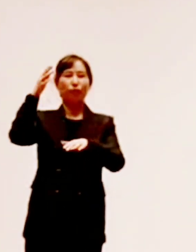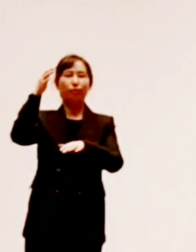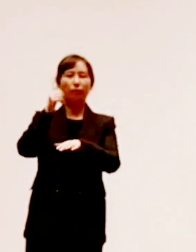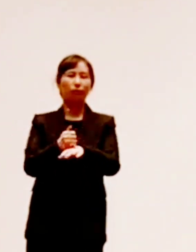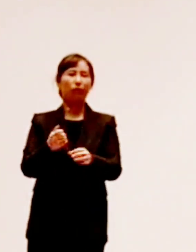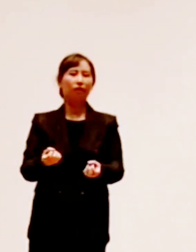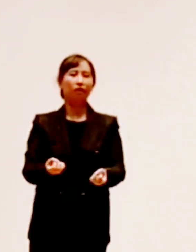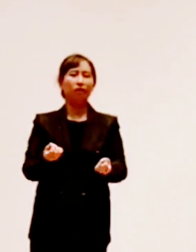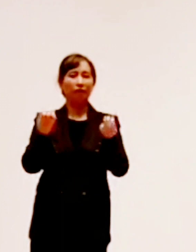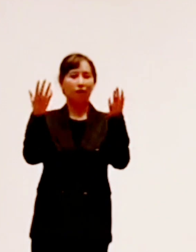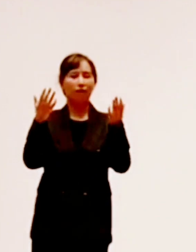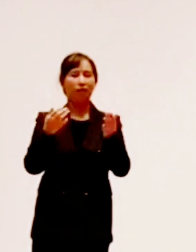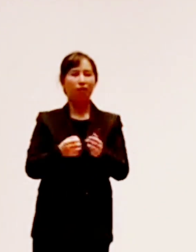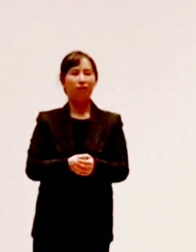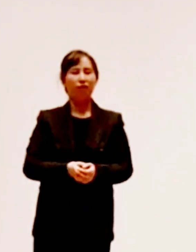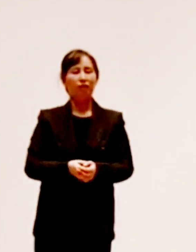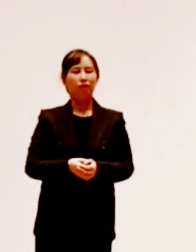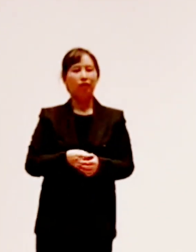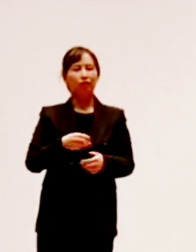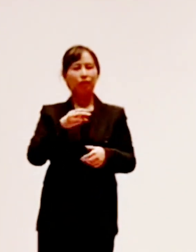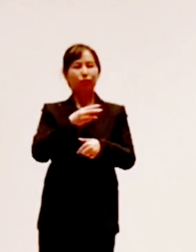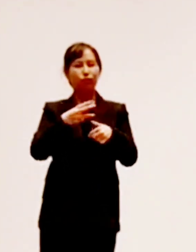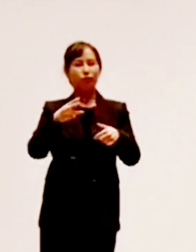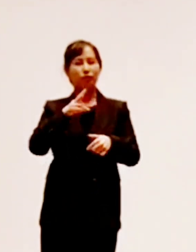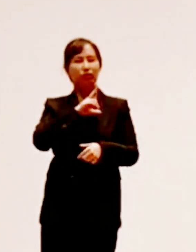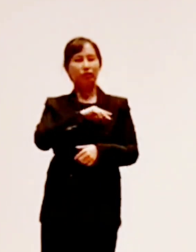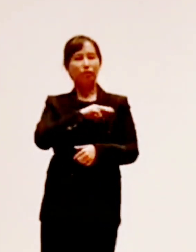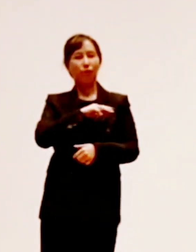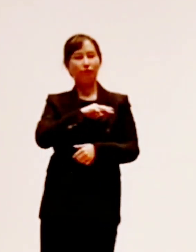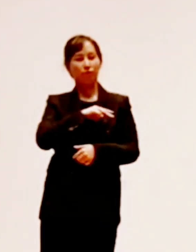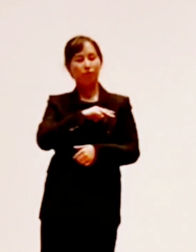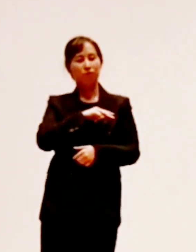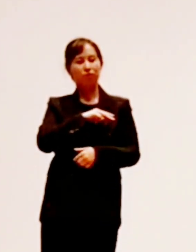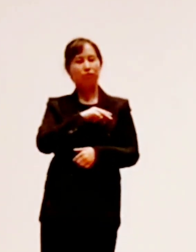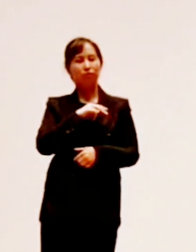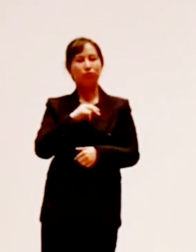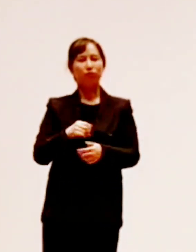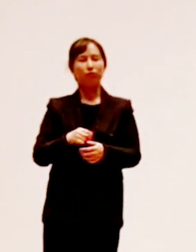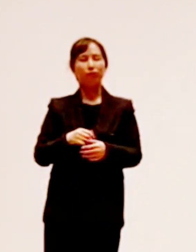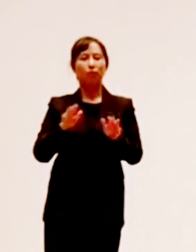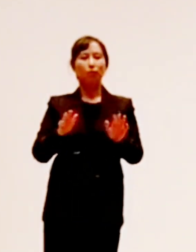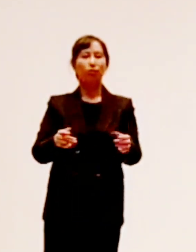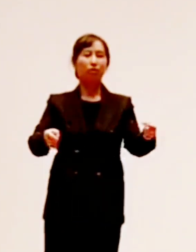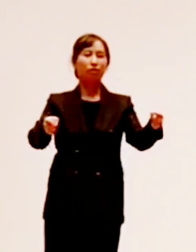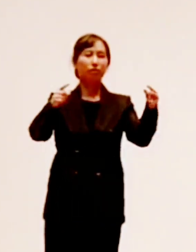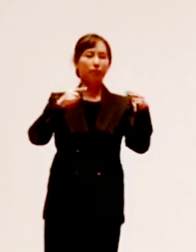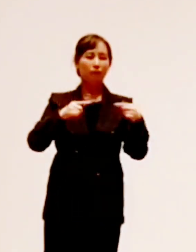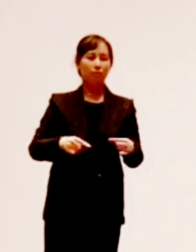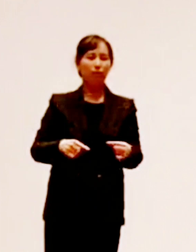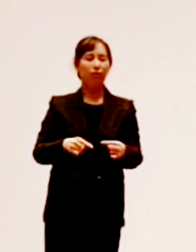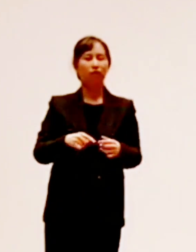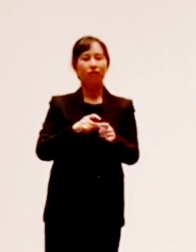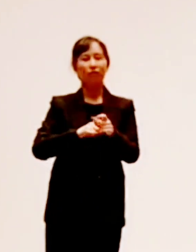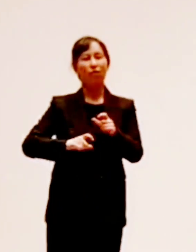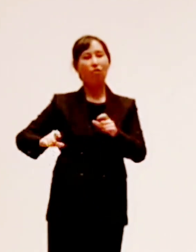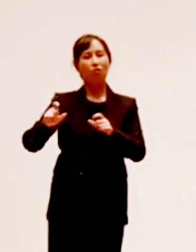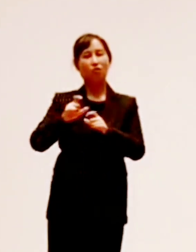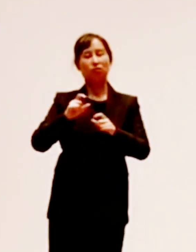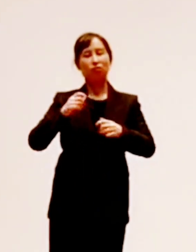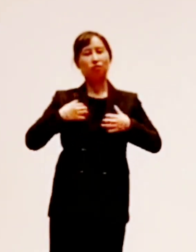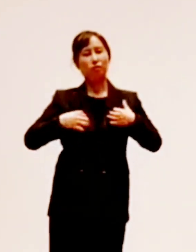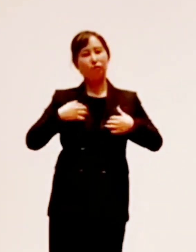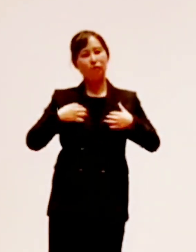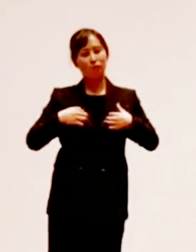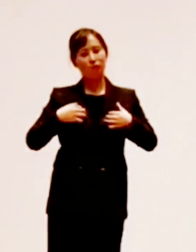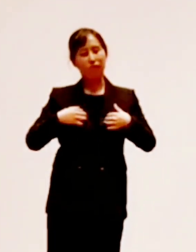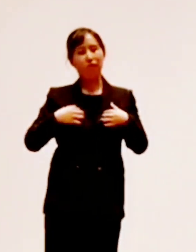행사인 이날에 우리 군 의원님들께서 이 자리에 함께 하셨다면 더욱